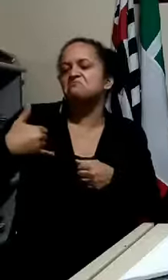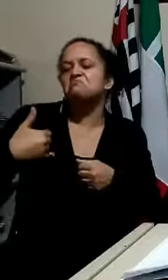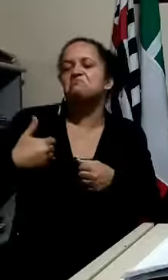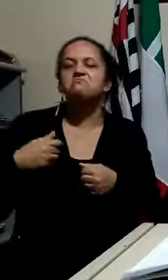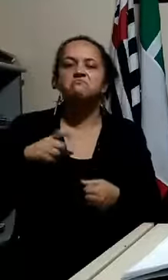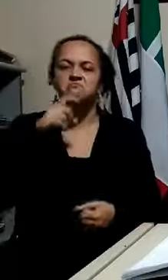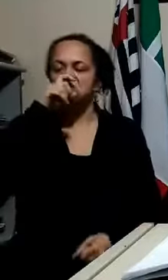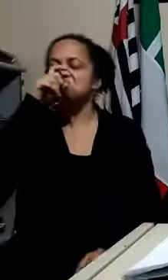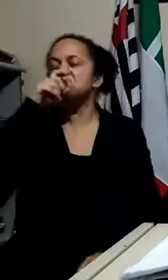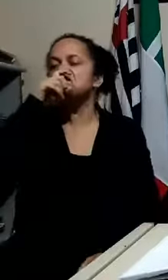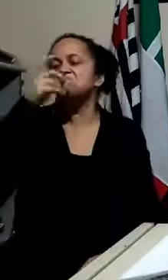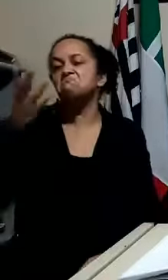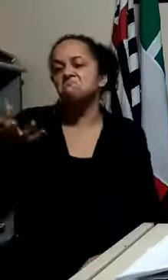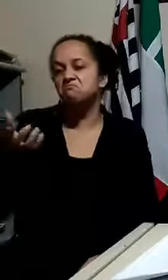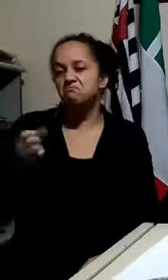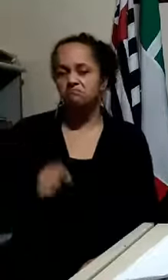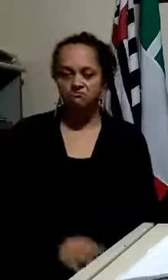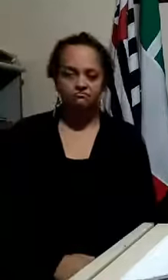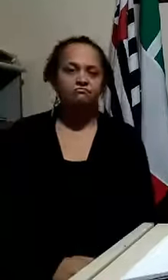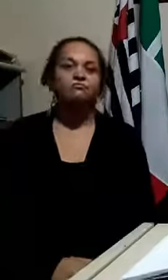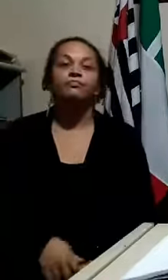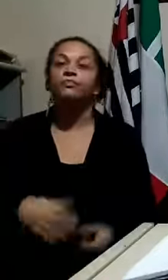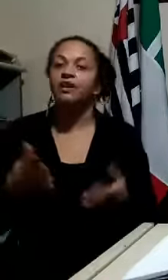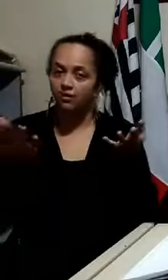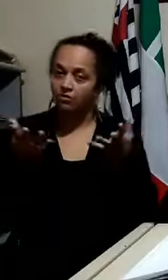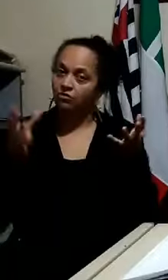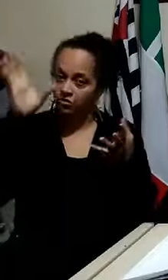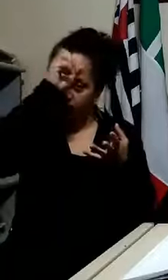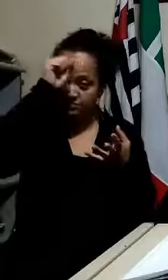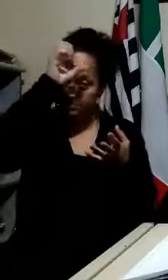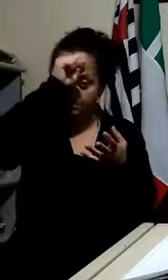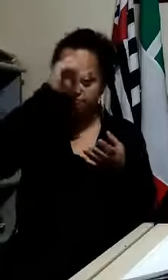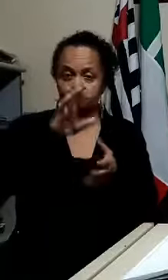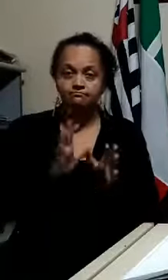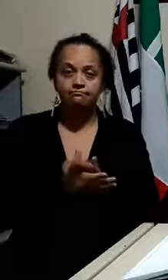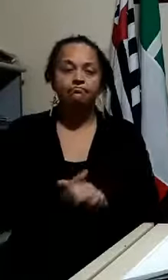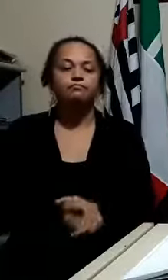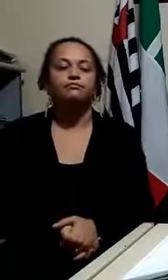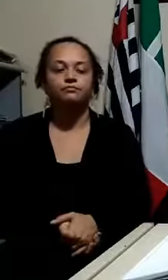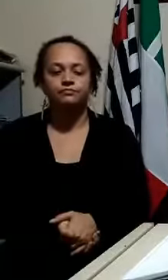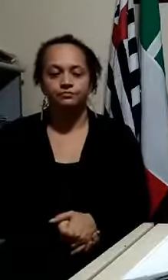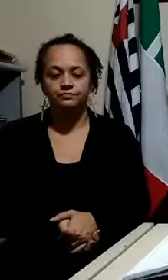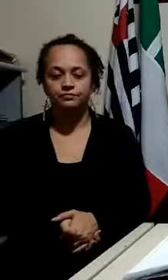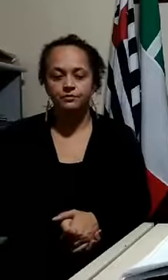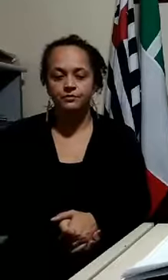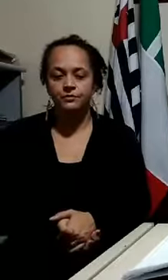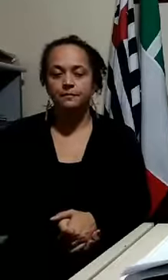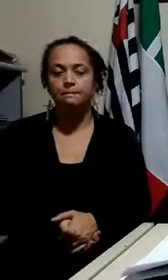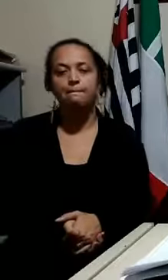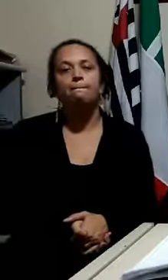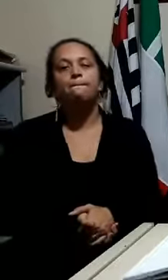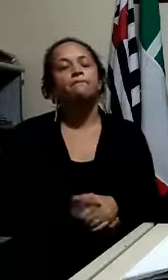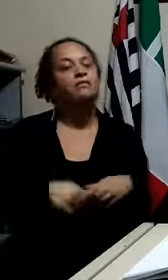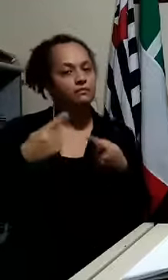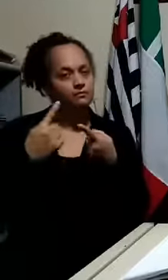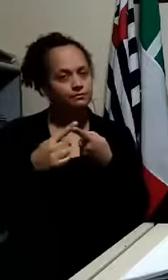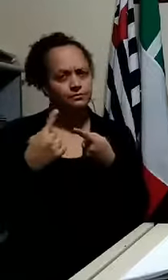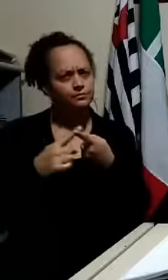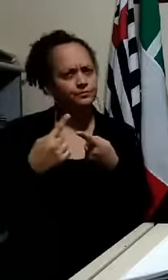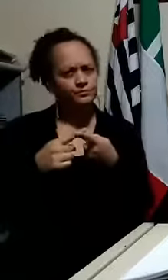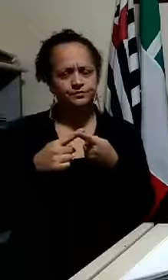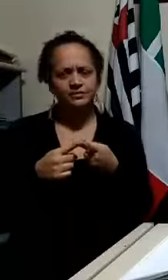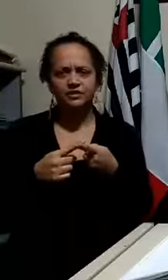avareza. Nós vamos aprender hoje no terceiro solo, né? Veja bem, porque o